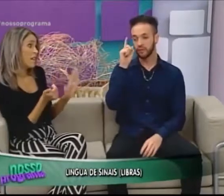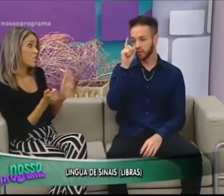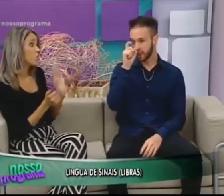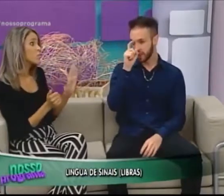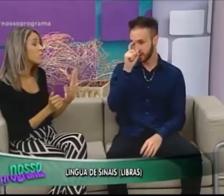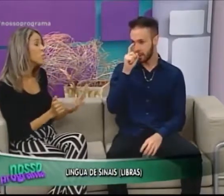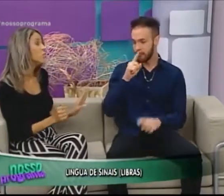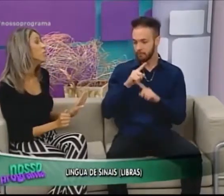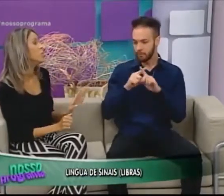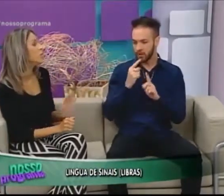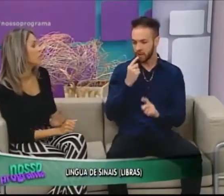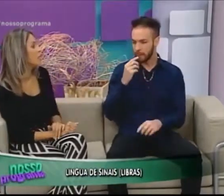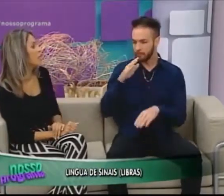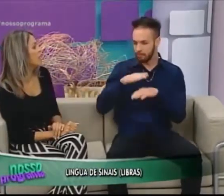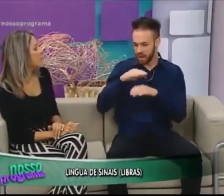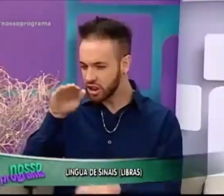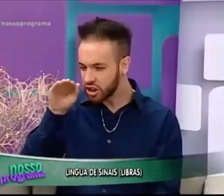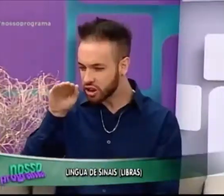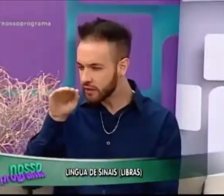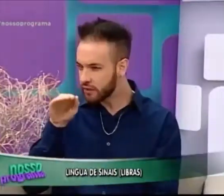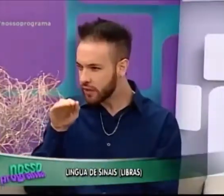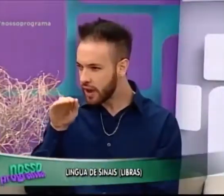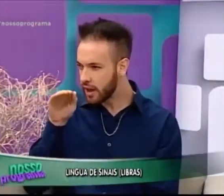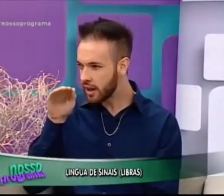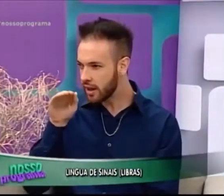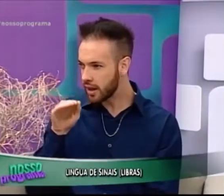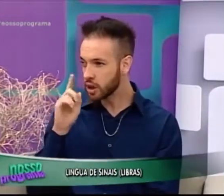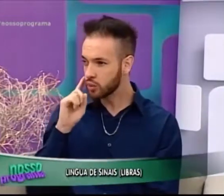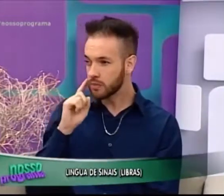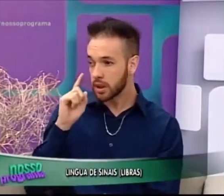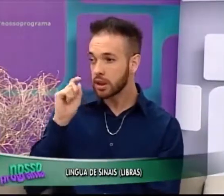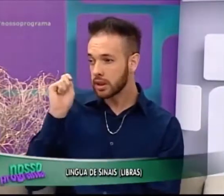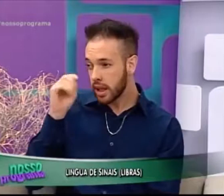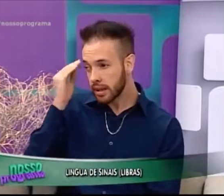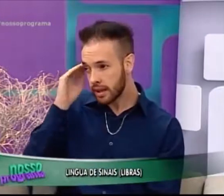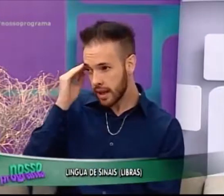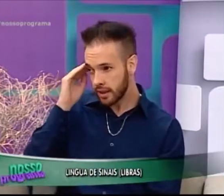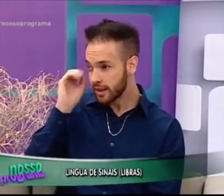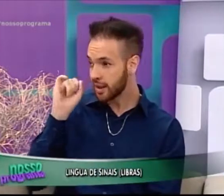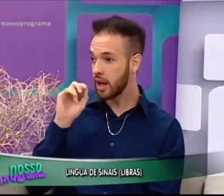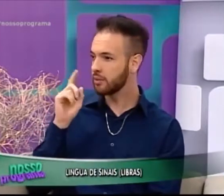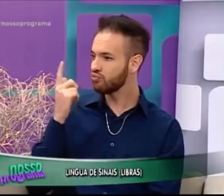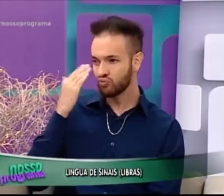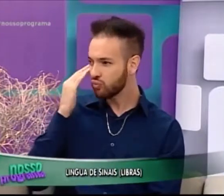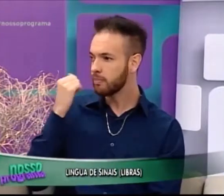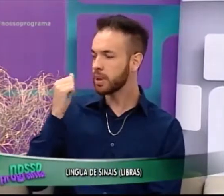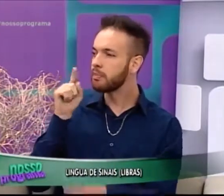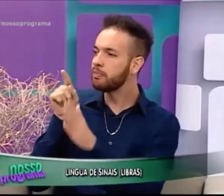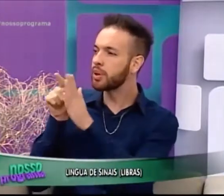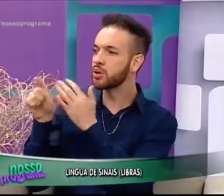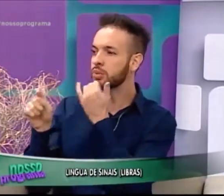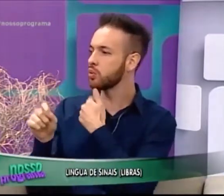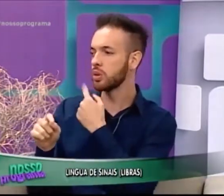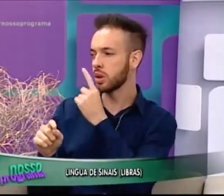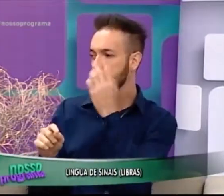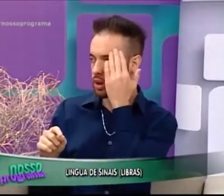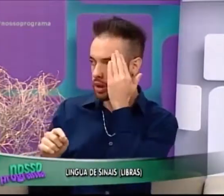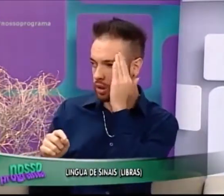Depende do surdo. Tem pessoa que precisa falar mais devagar. Tem pessoa que, se você for falando blá, blá, blá, blá,